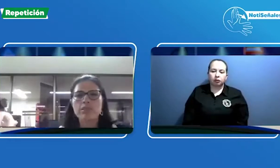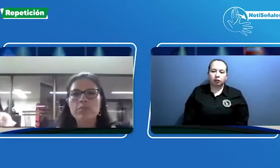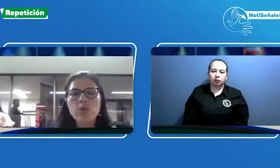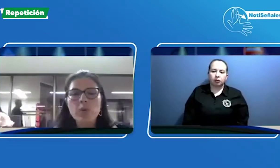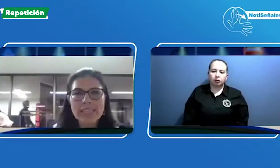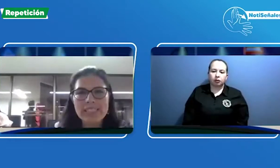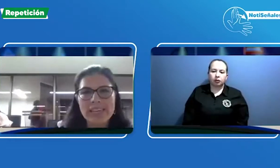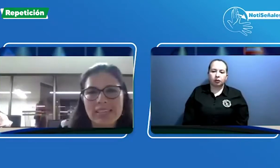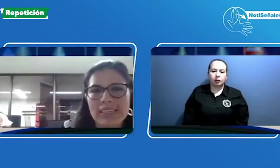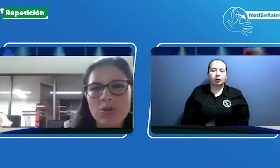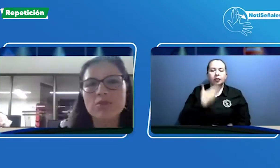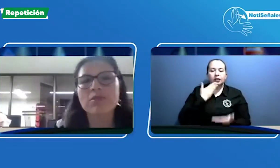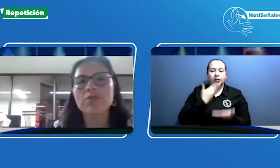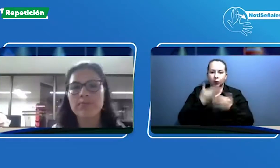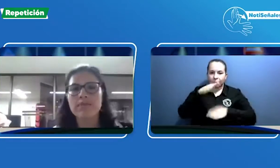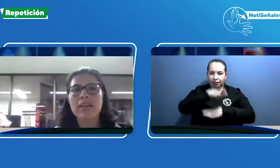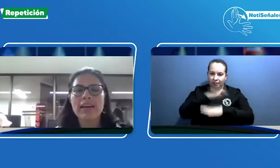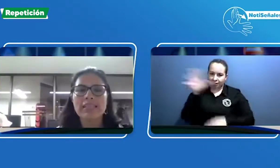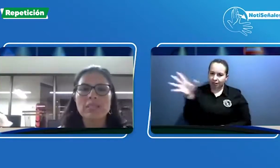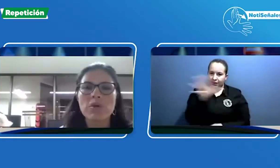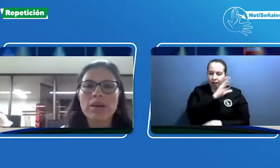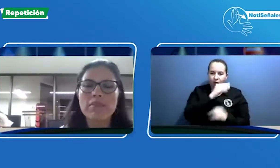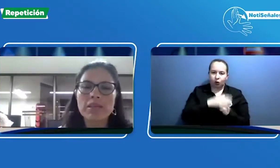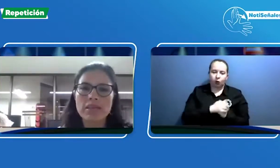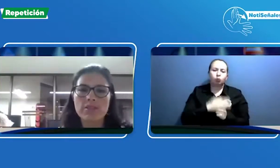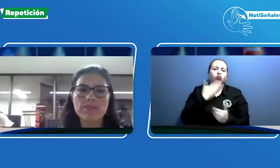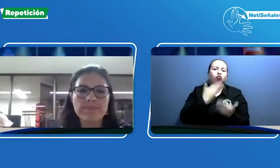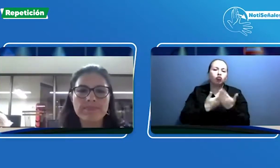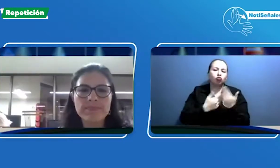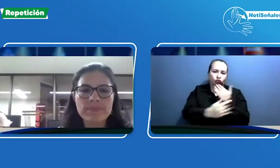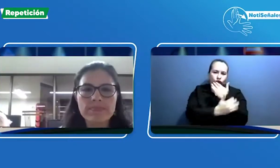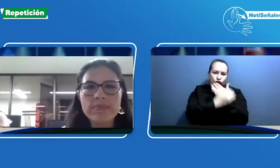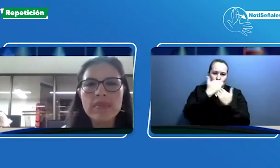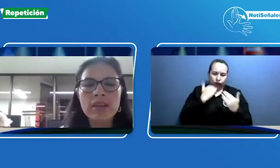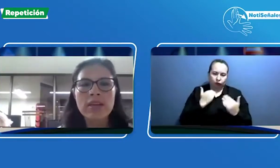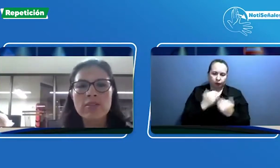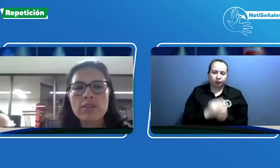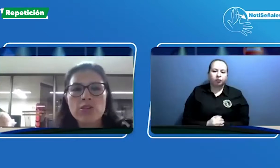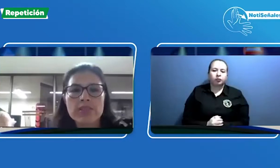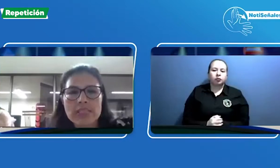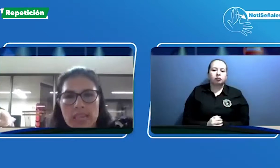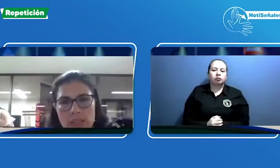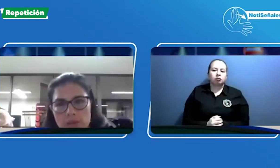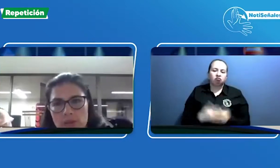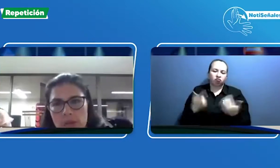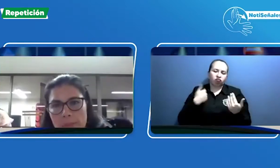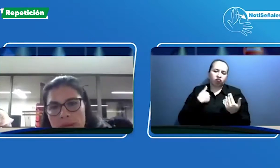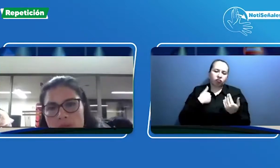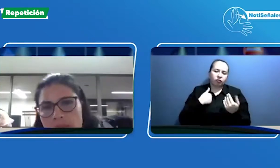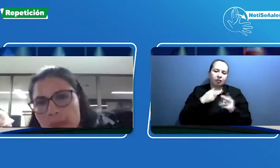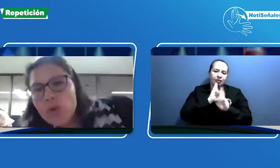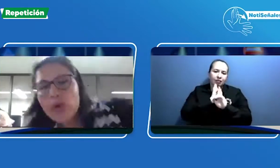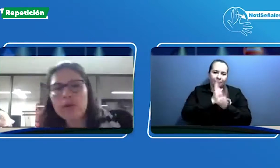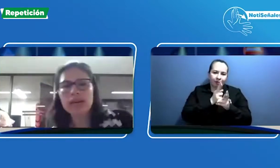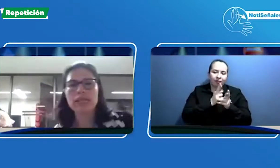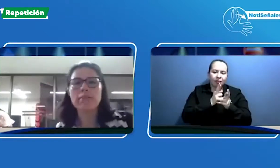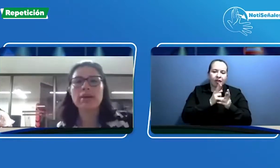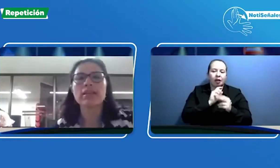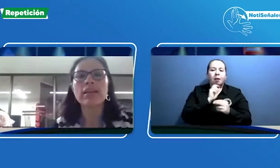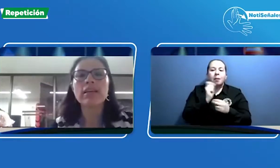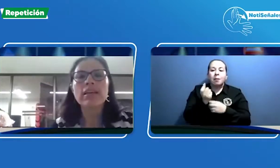Muy buenas tardes a todos. Mil gracias por la invitación. Entonces, contestando la pregunta muy